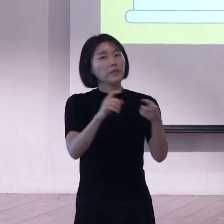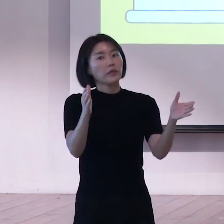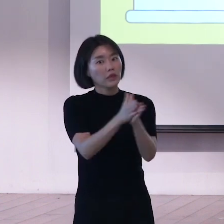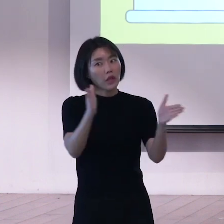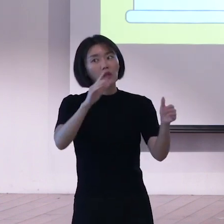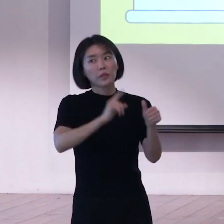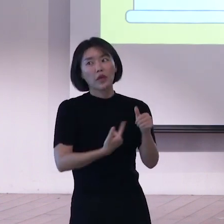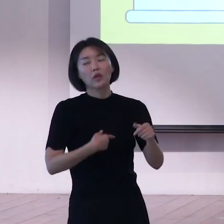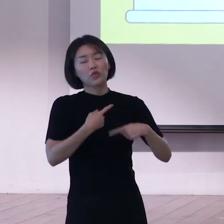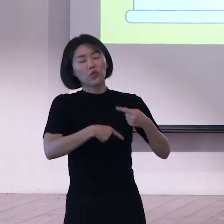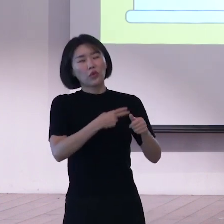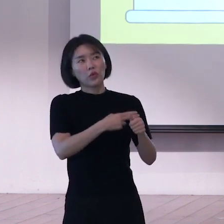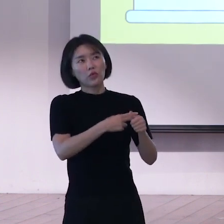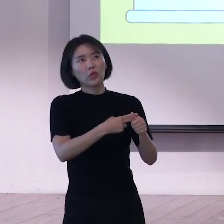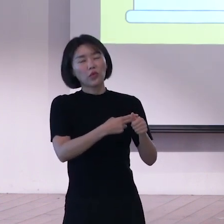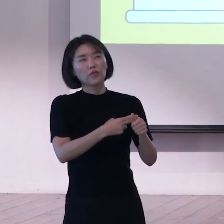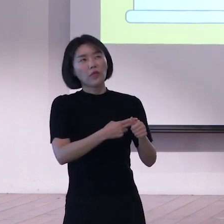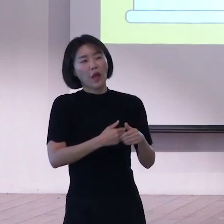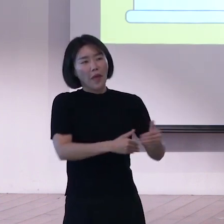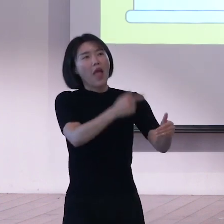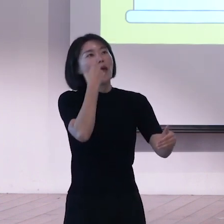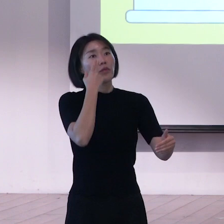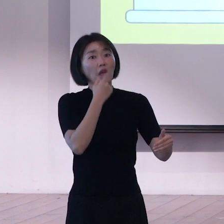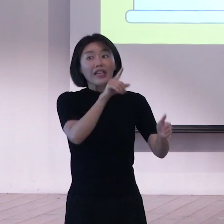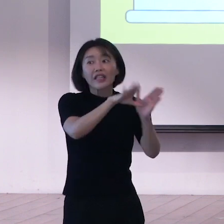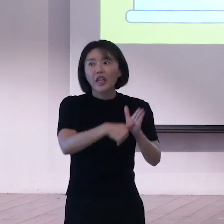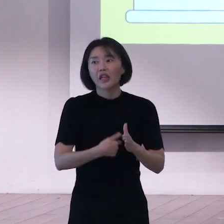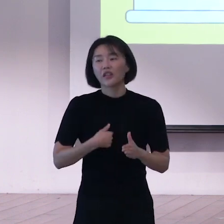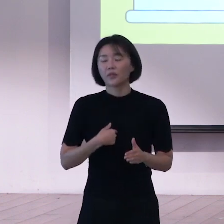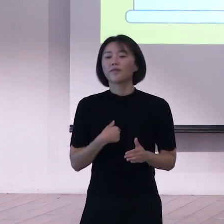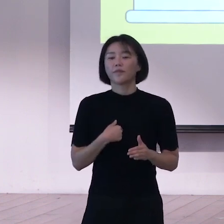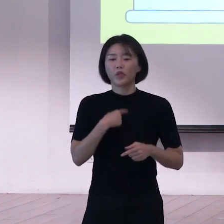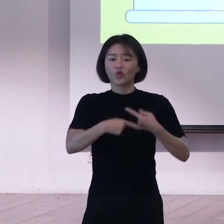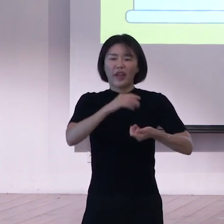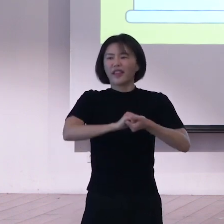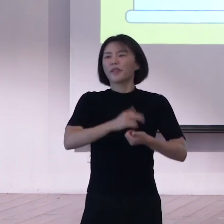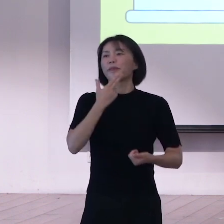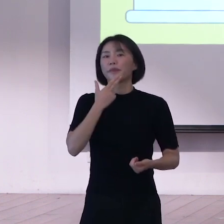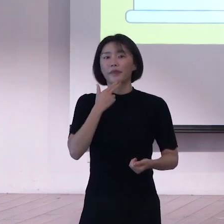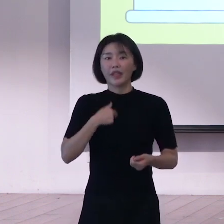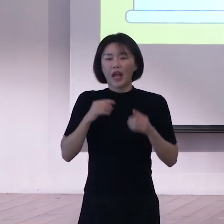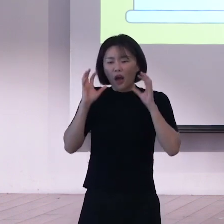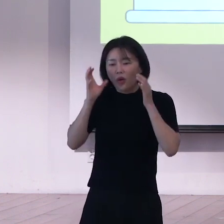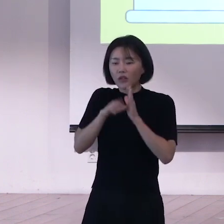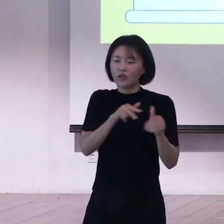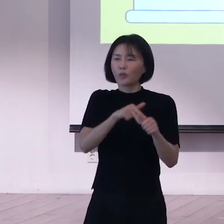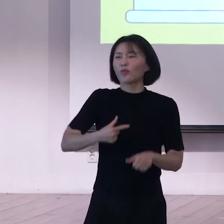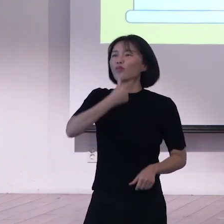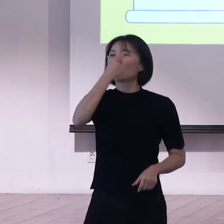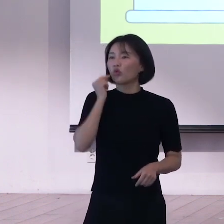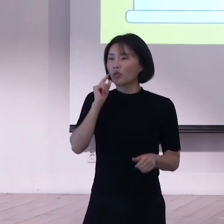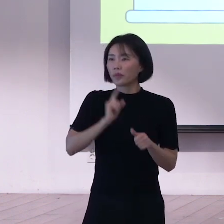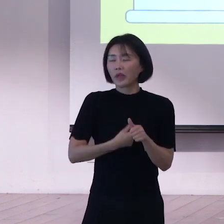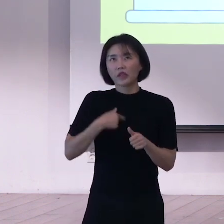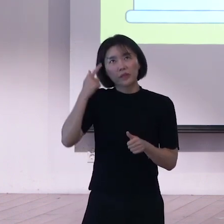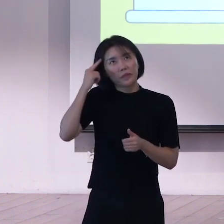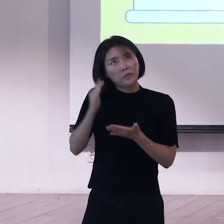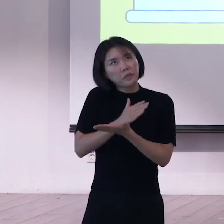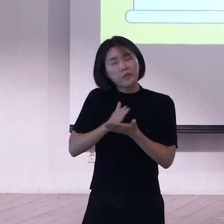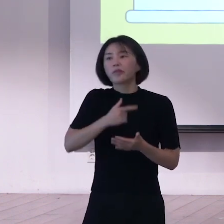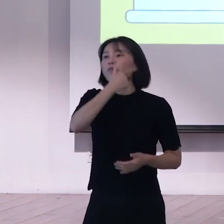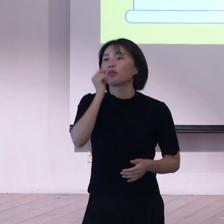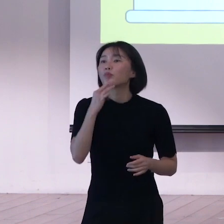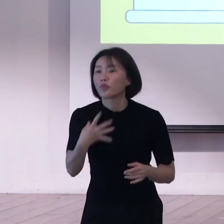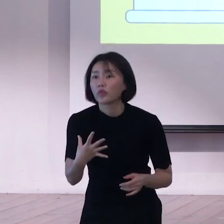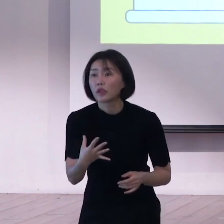또 깨달았어요. 아, 수어는 한계가 있는 것이 아니었구나. 그 어렸을 때 내가 생각했던 그 문제는 사실 수어의